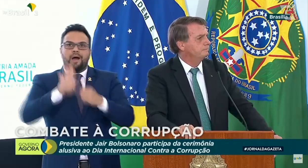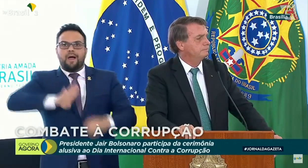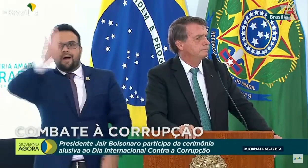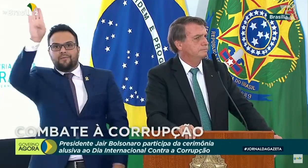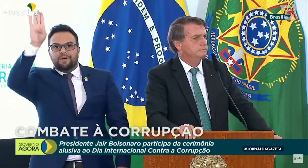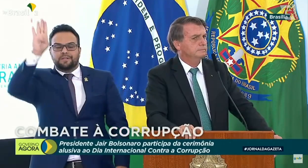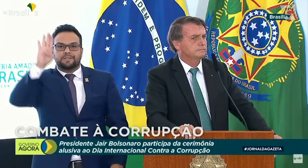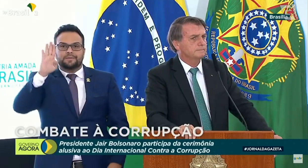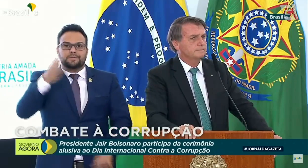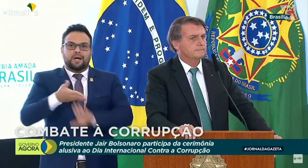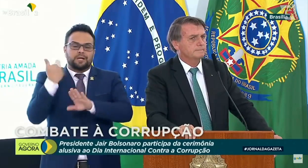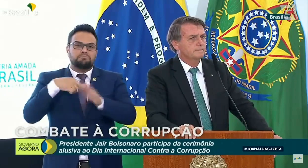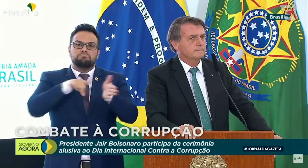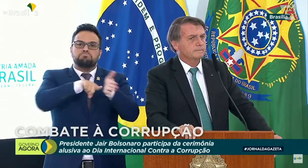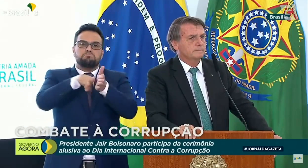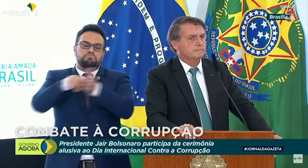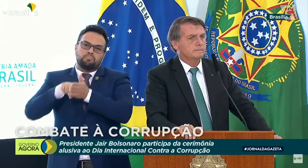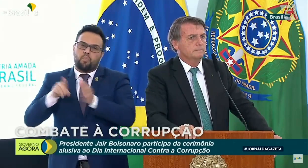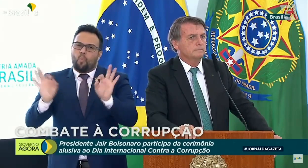isso